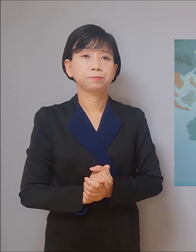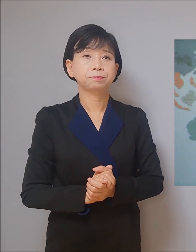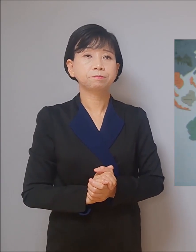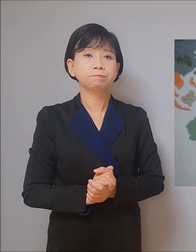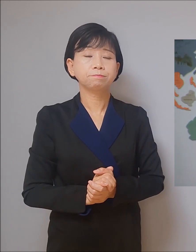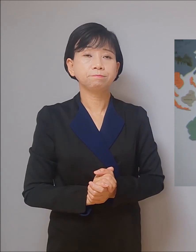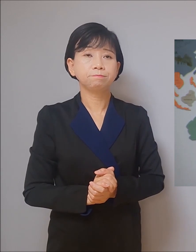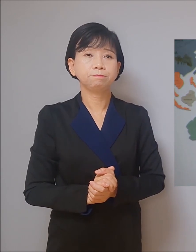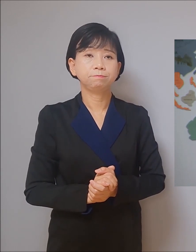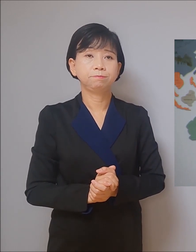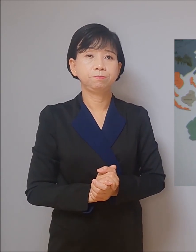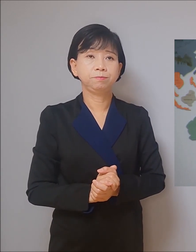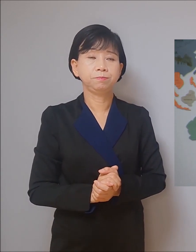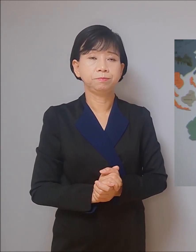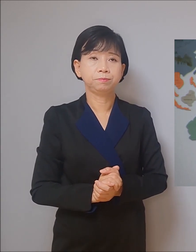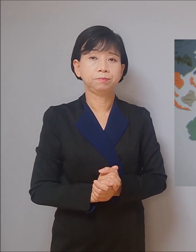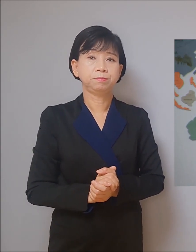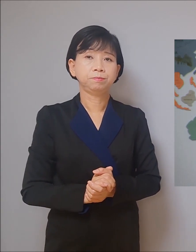아멘.